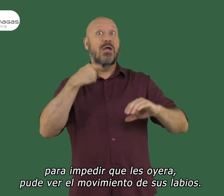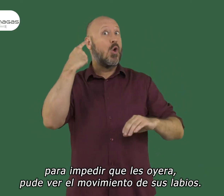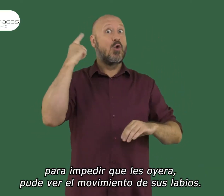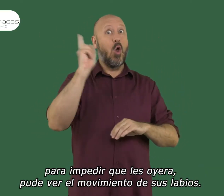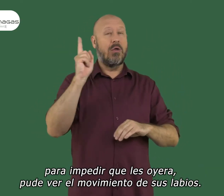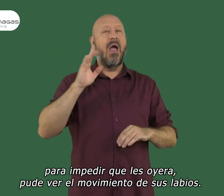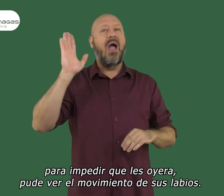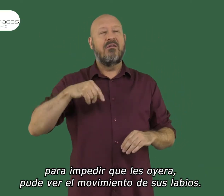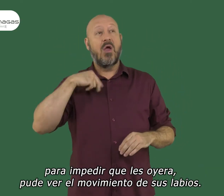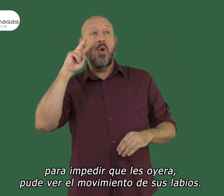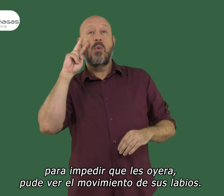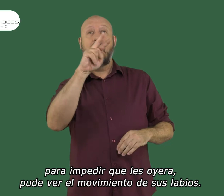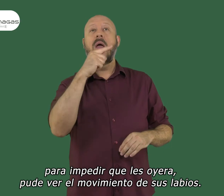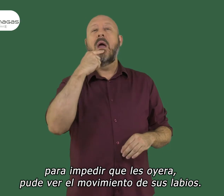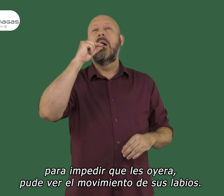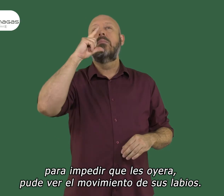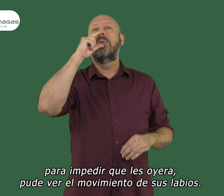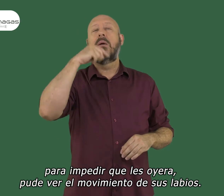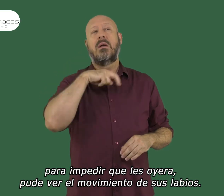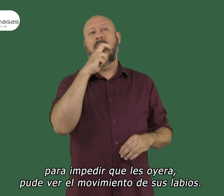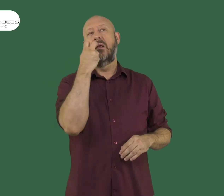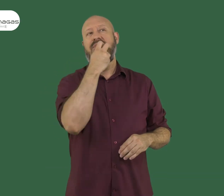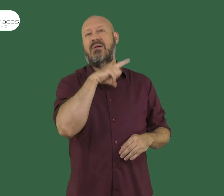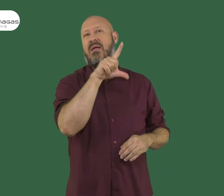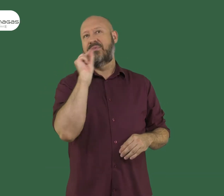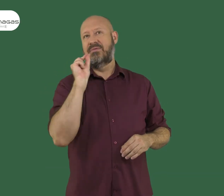oyera, pude ver el movimiento de sus labios.